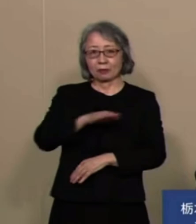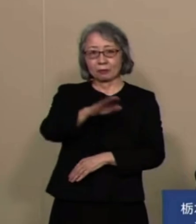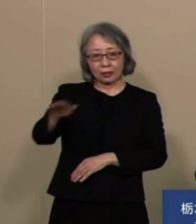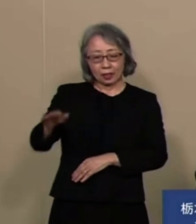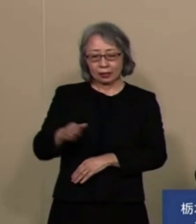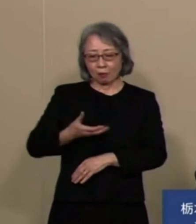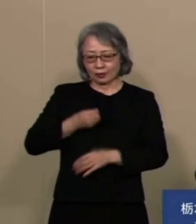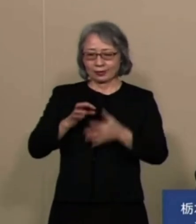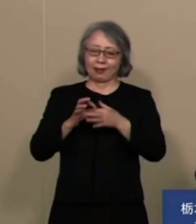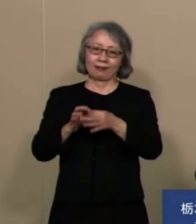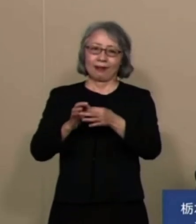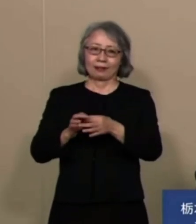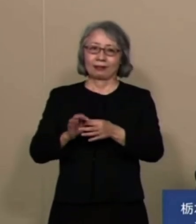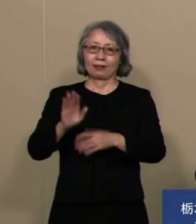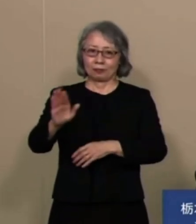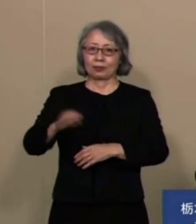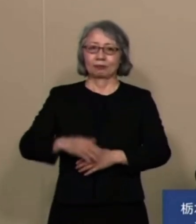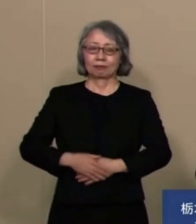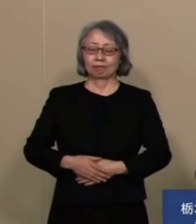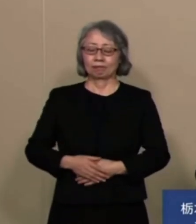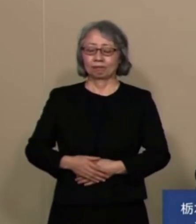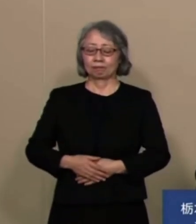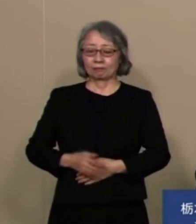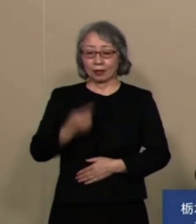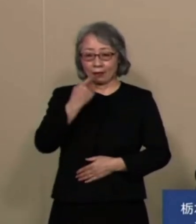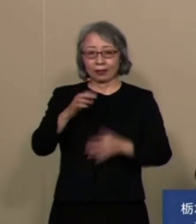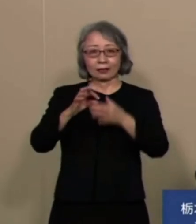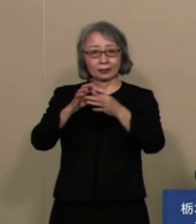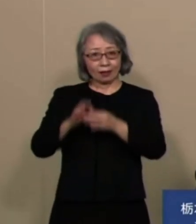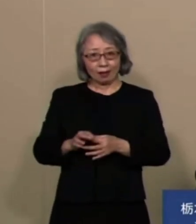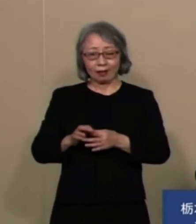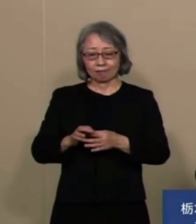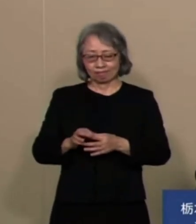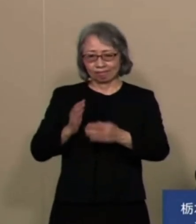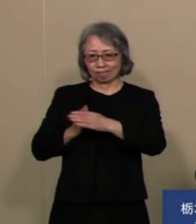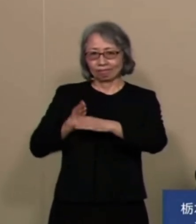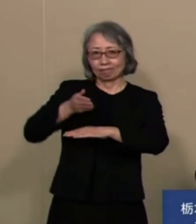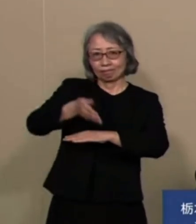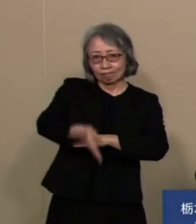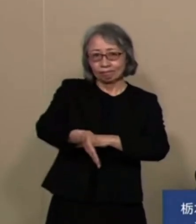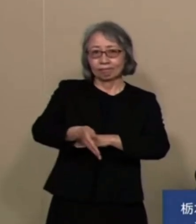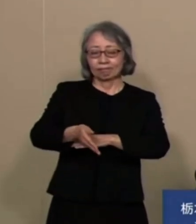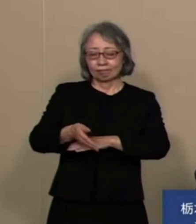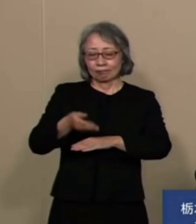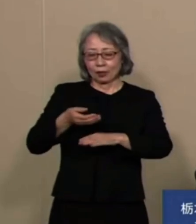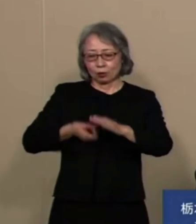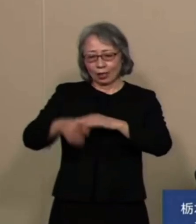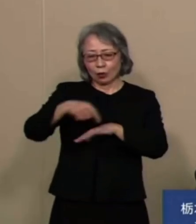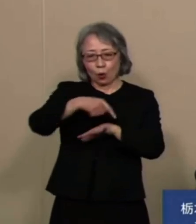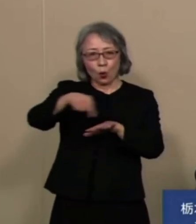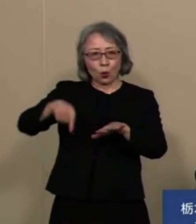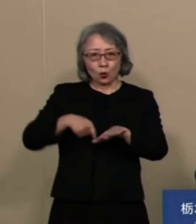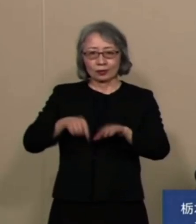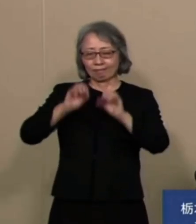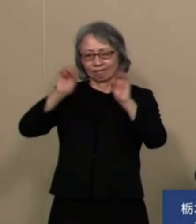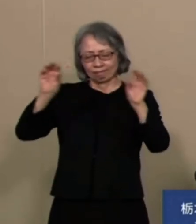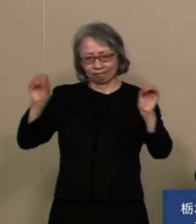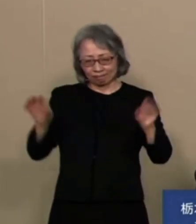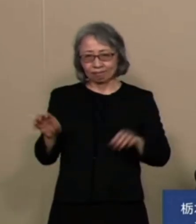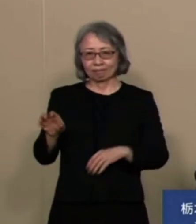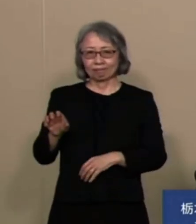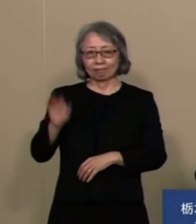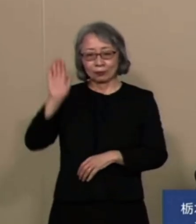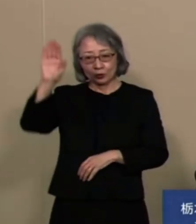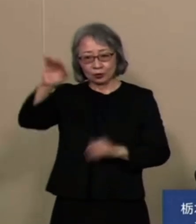皆様との信頼関係があります私ならばこの南極を乗り越え故郷栃木を輝か